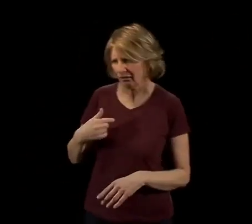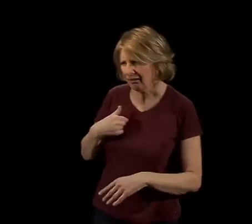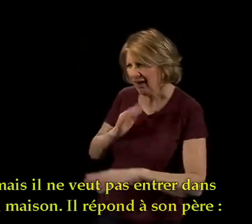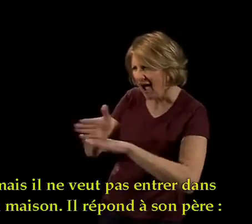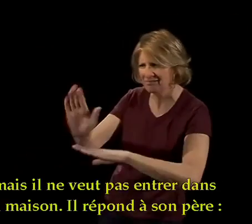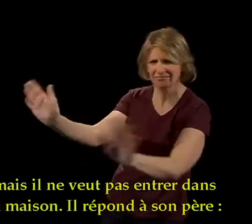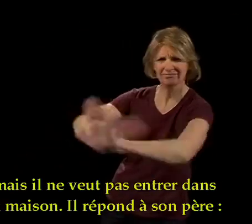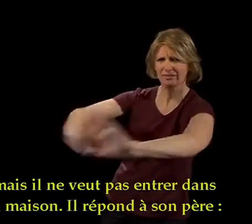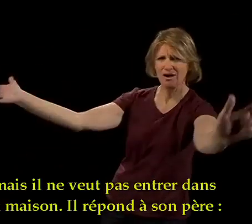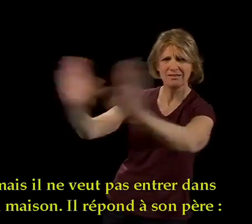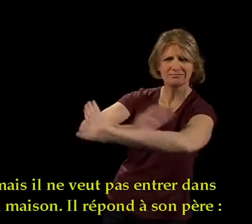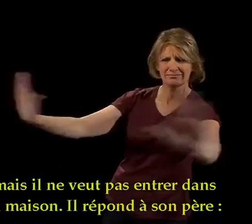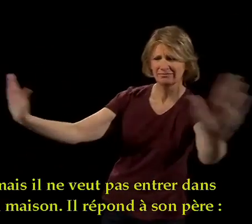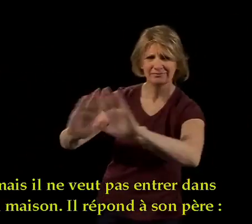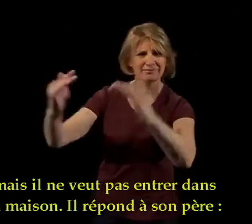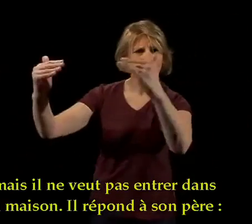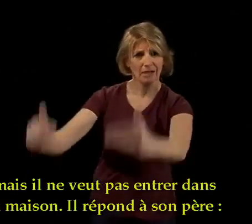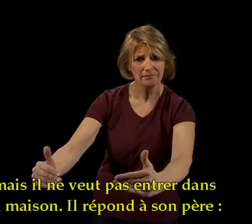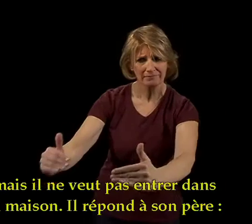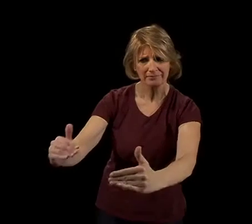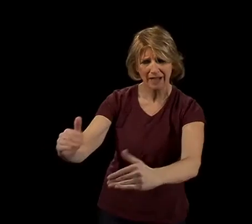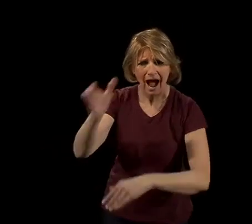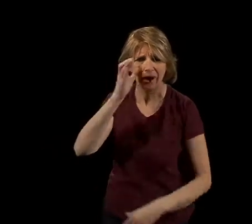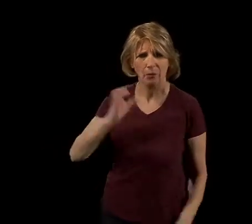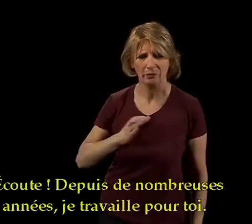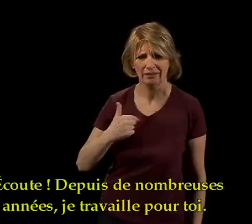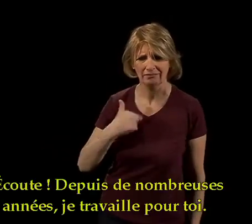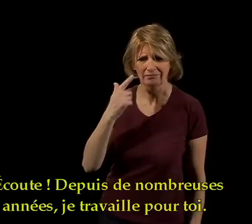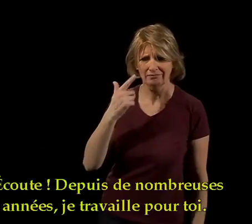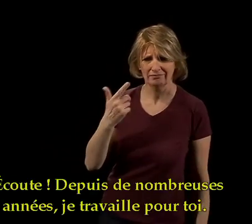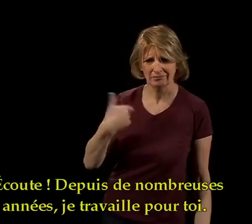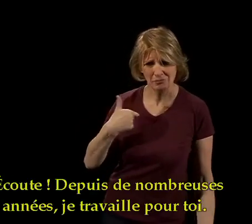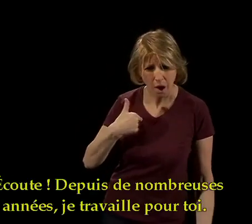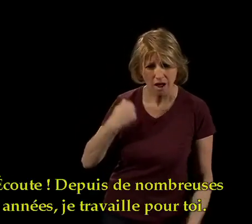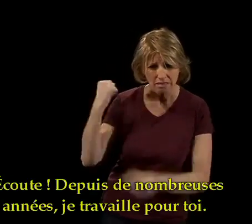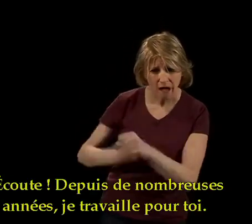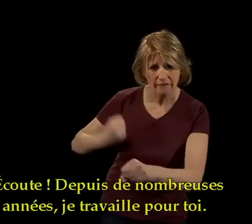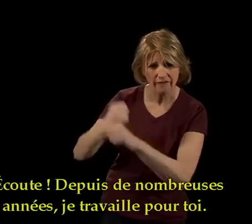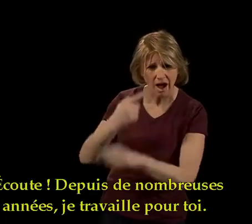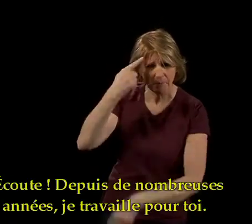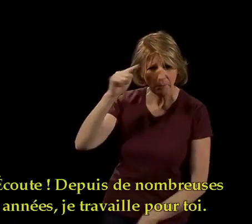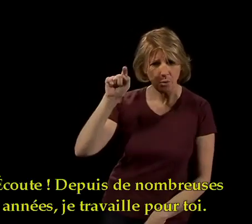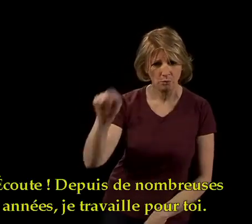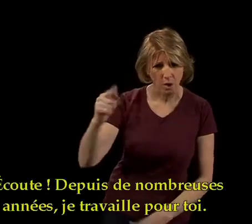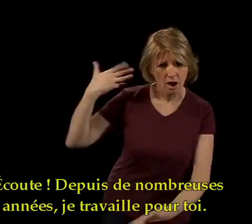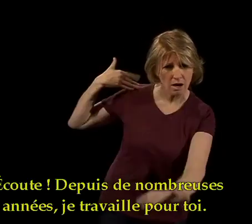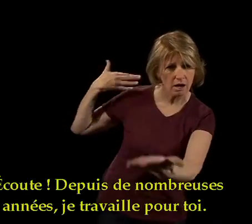Mais il ne veut pas entrer dans la maison. Il répond à son père « Écoute, depuis de nombreuses années, je travaille pour